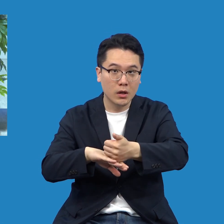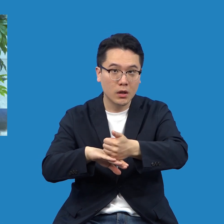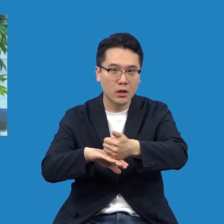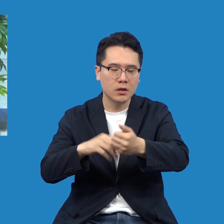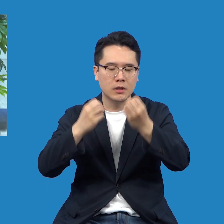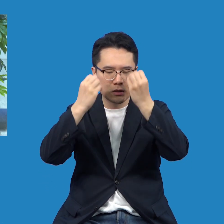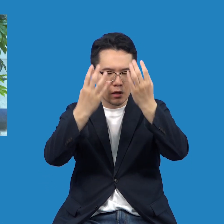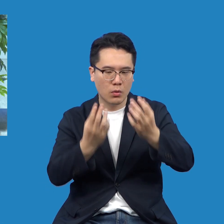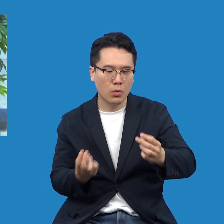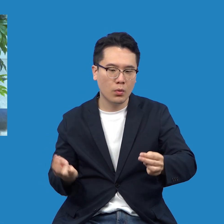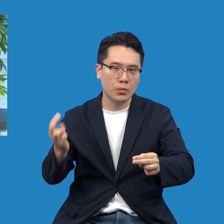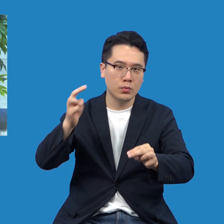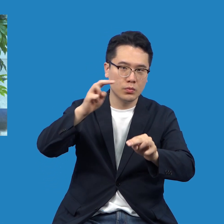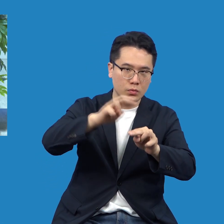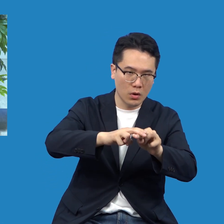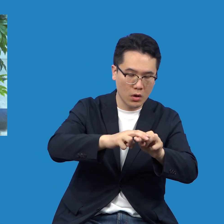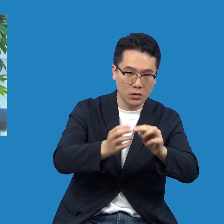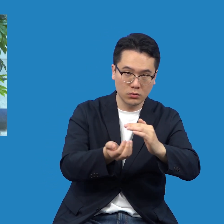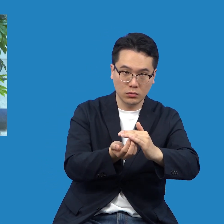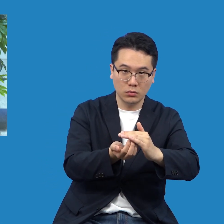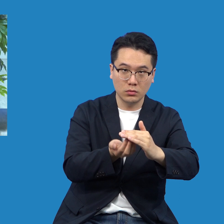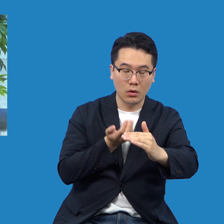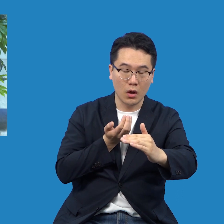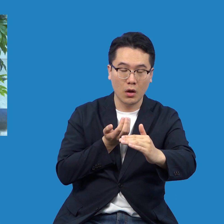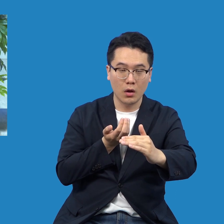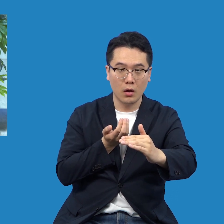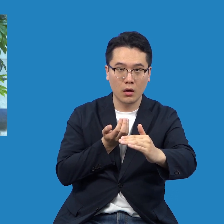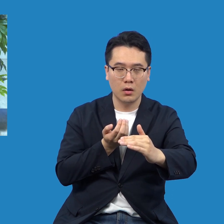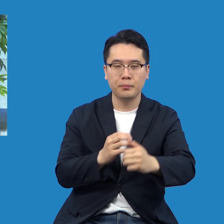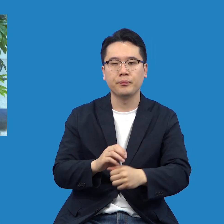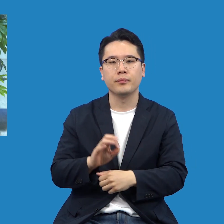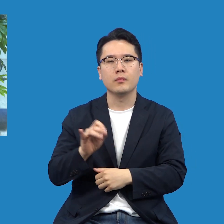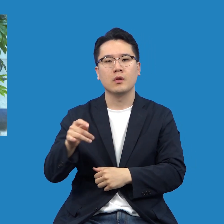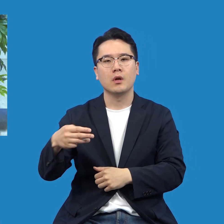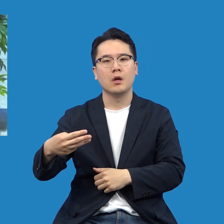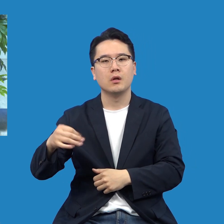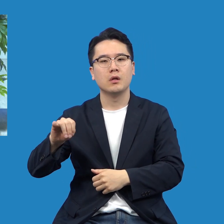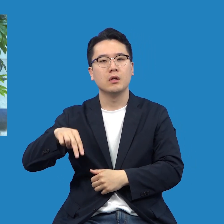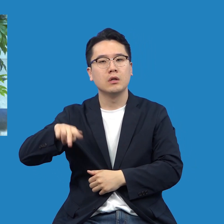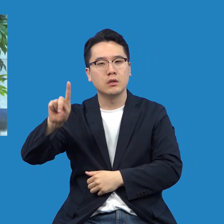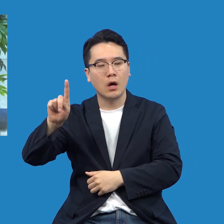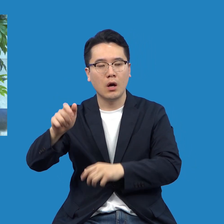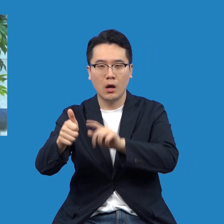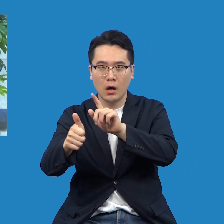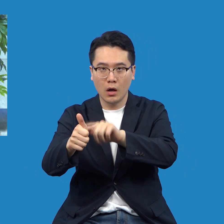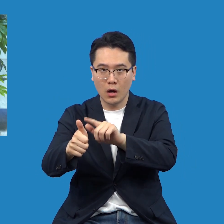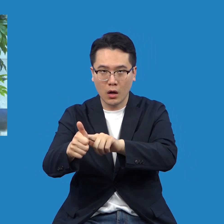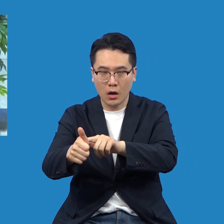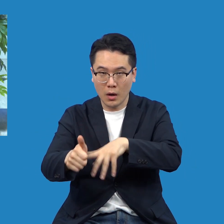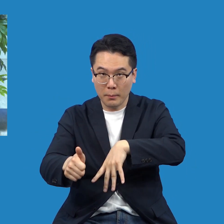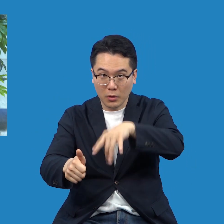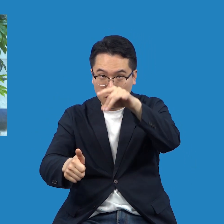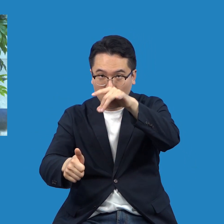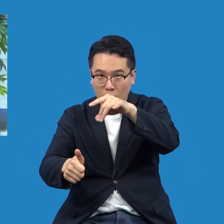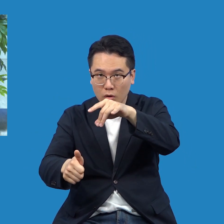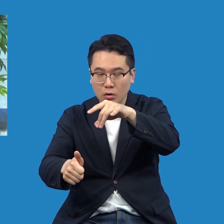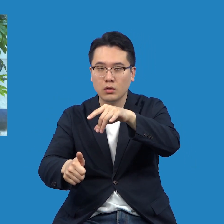왕위에 즉위하기 이전에 엘리사가 먼저 스승